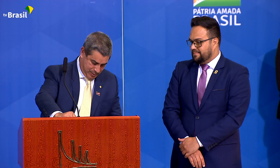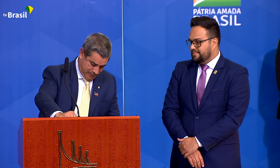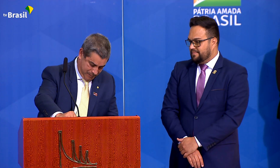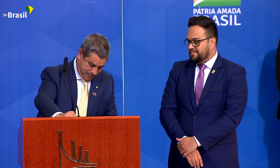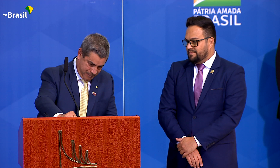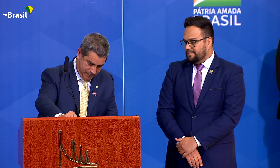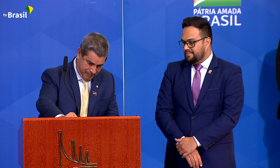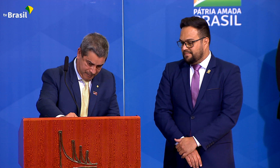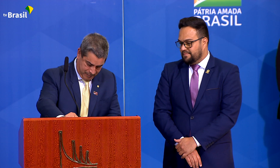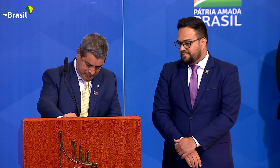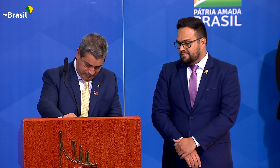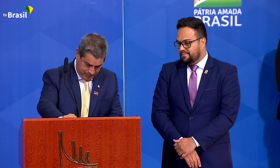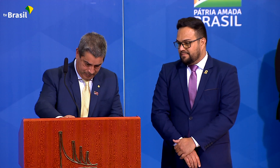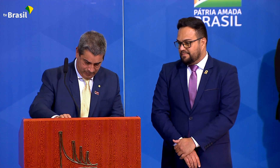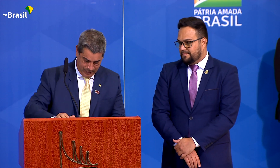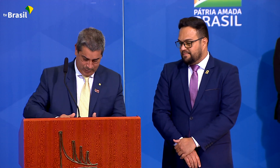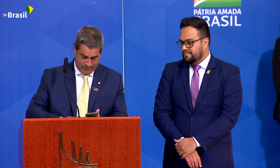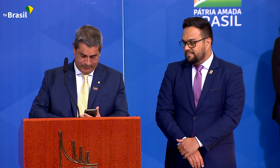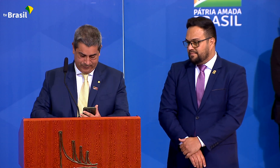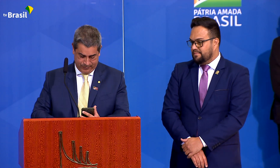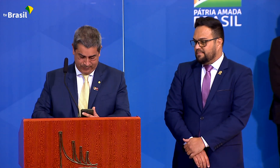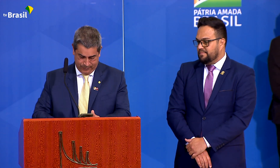Velha ES